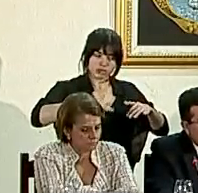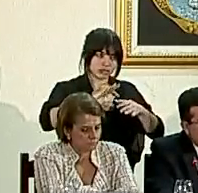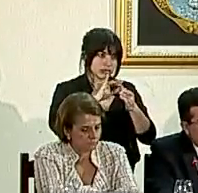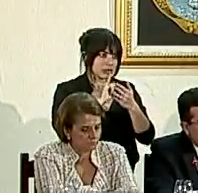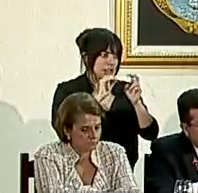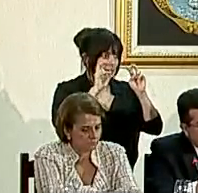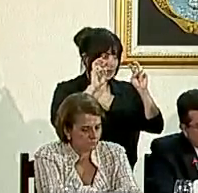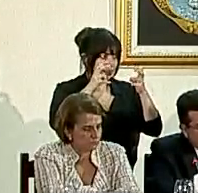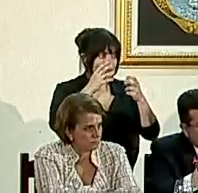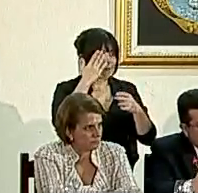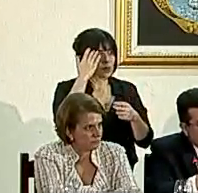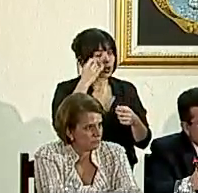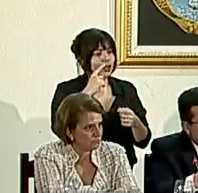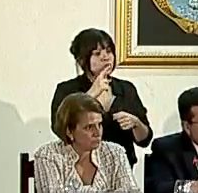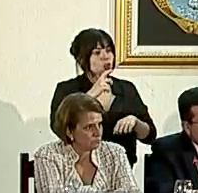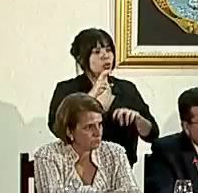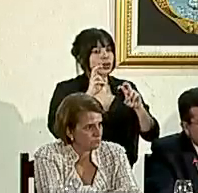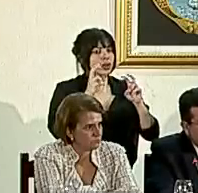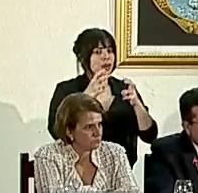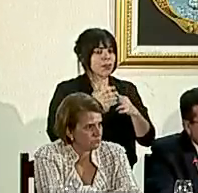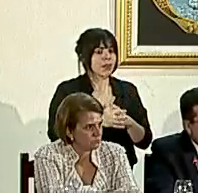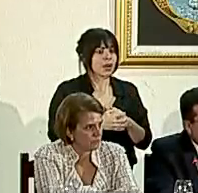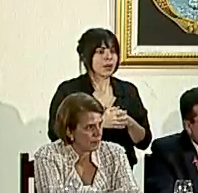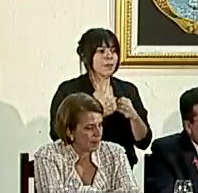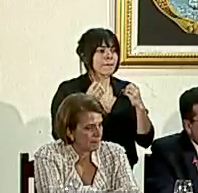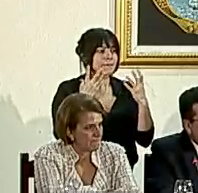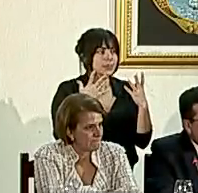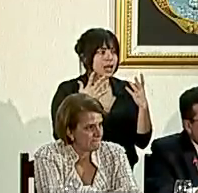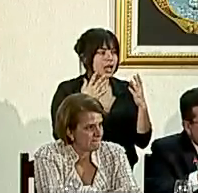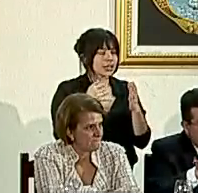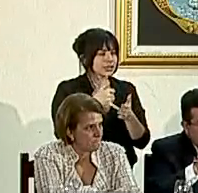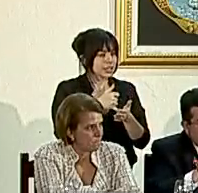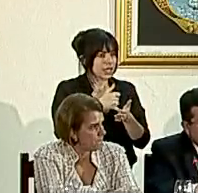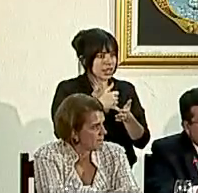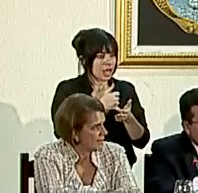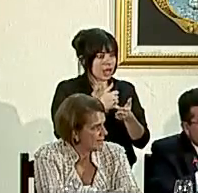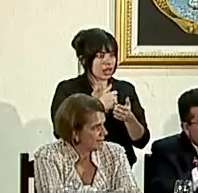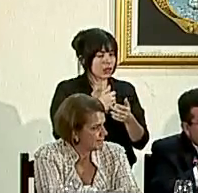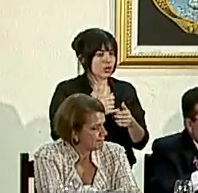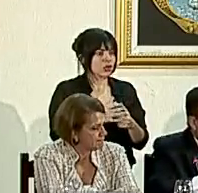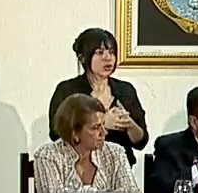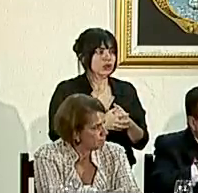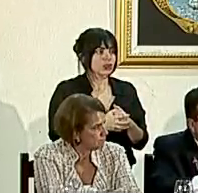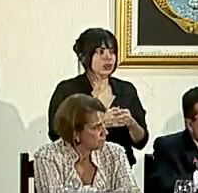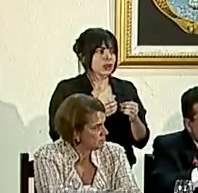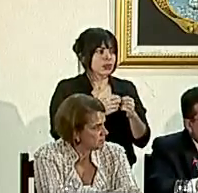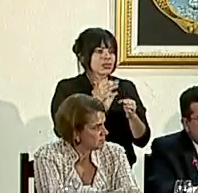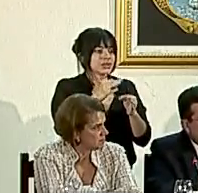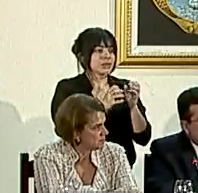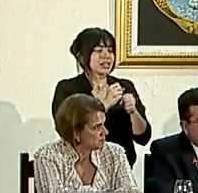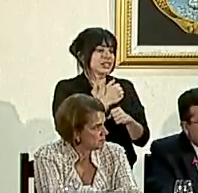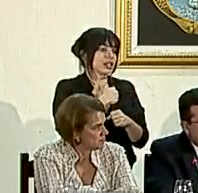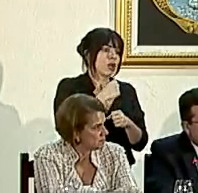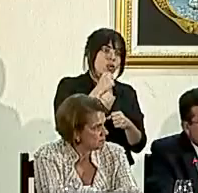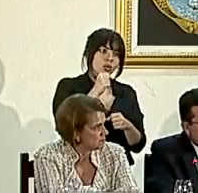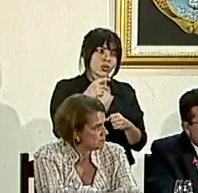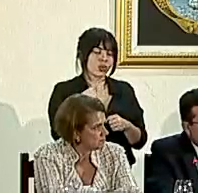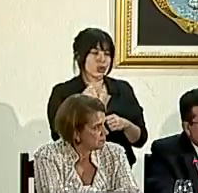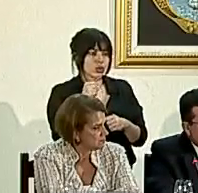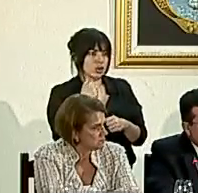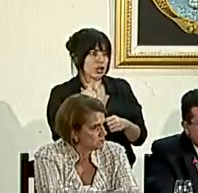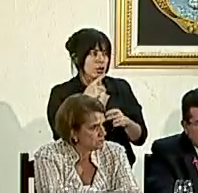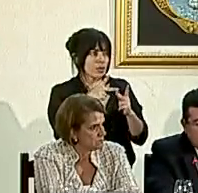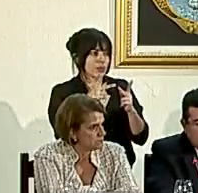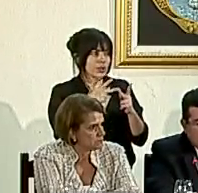esto, porque es un asunto bastante más delicado que va más allá del mero hecho de tener o no tener un presidente